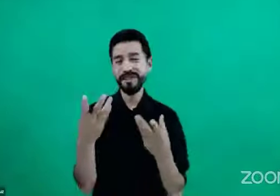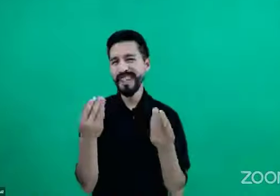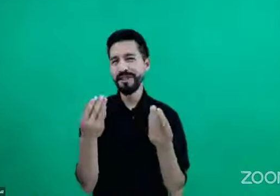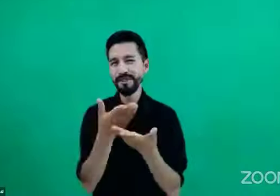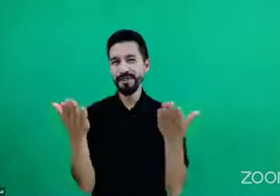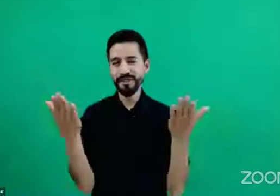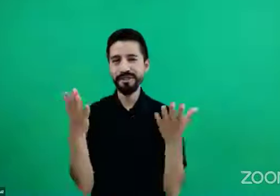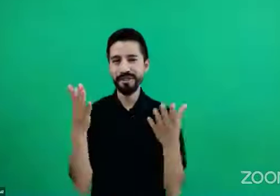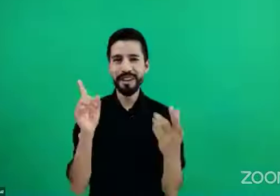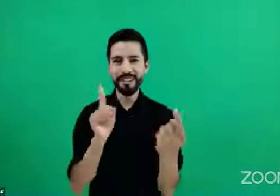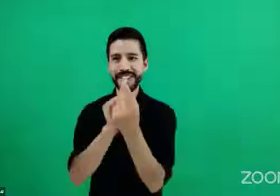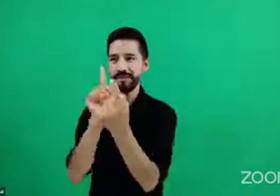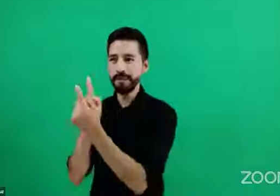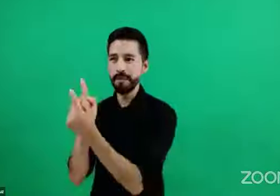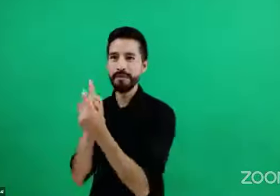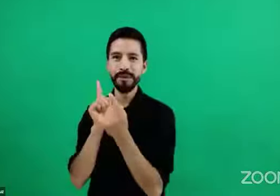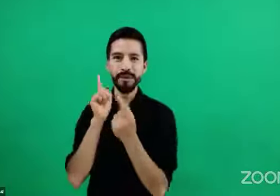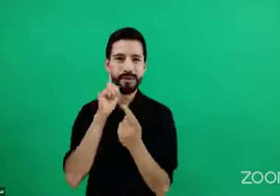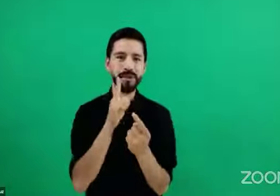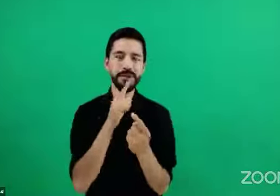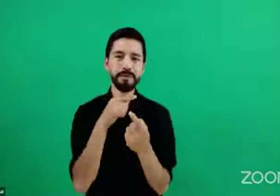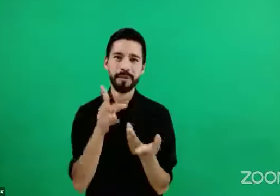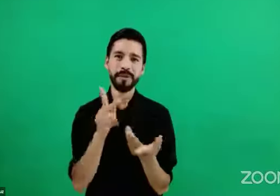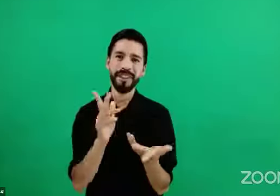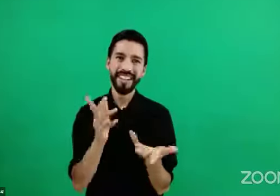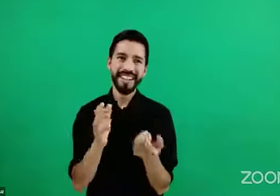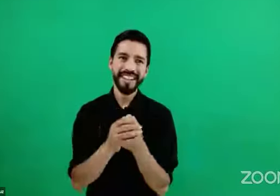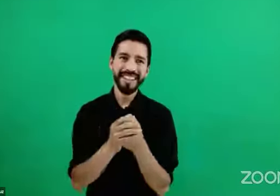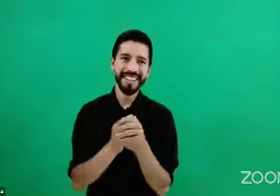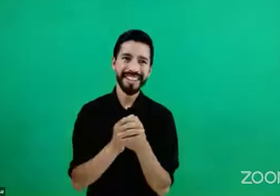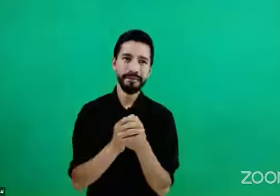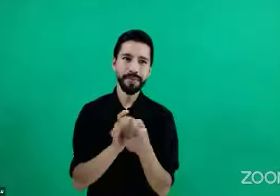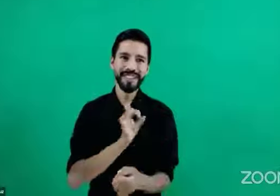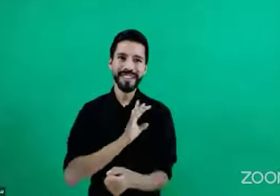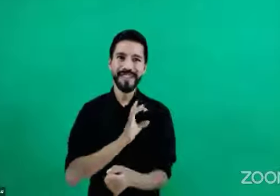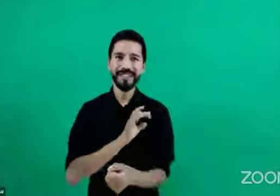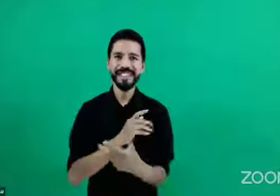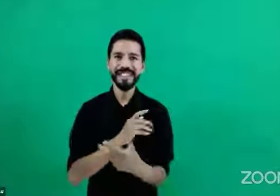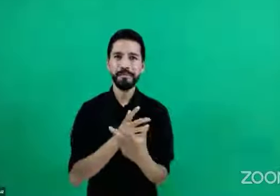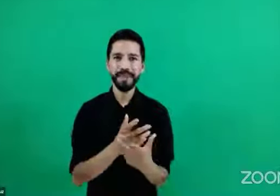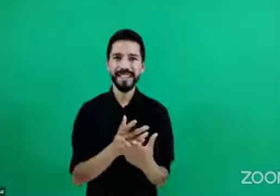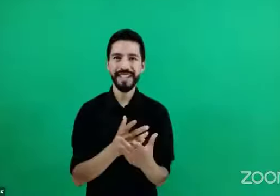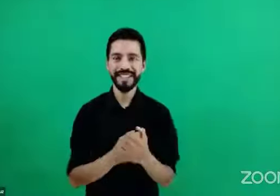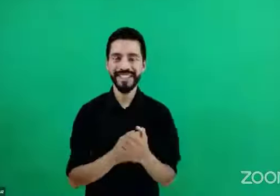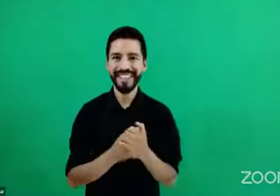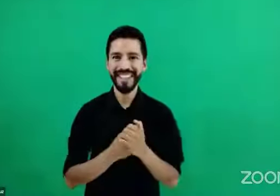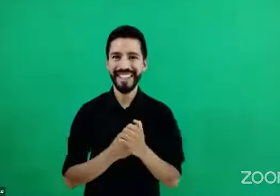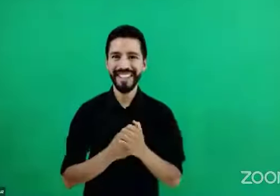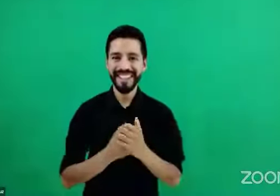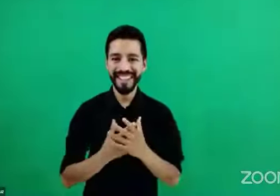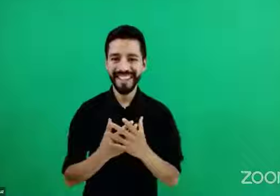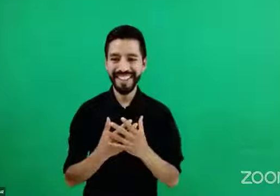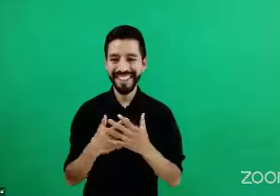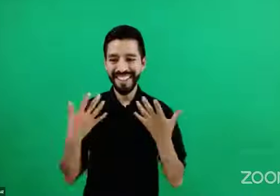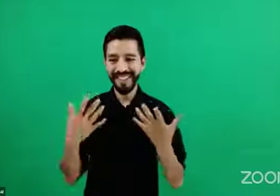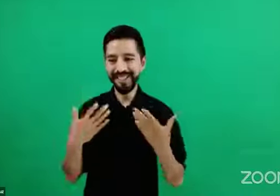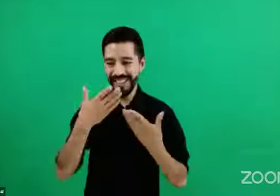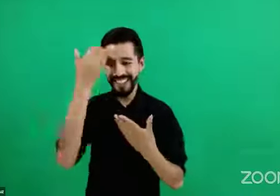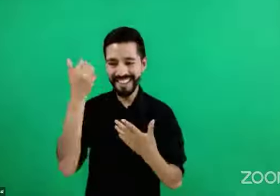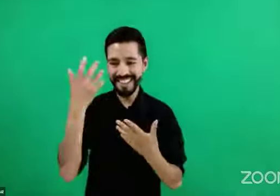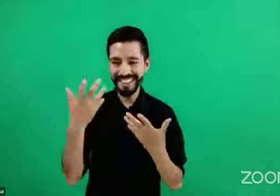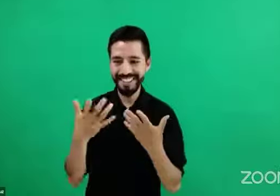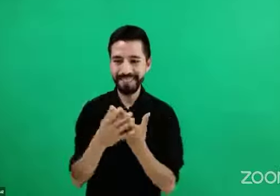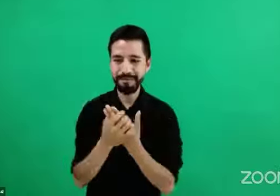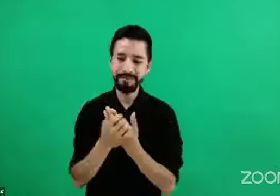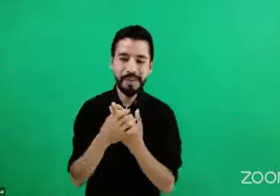que yo sé que muchos a veces nos topamos con sordos, pero pues sí nos da miedo esa parte, ¿no? Es que no